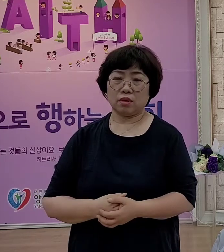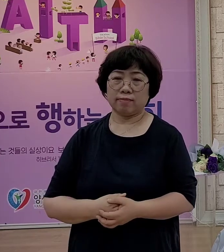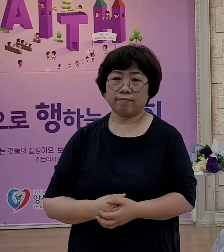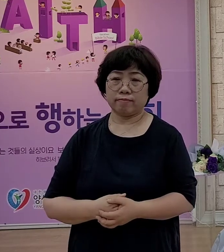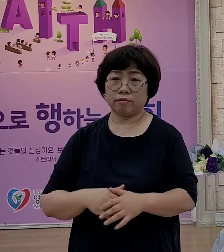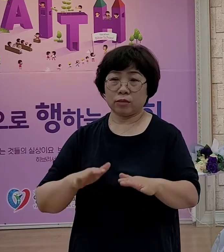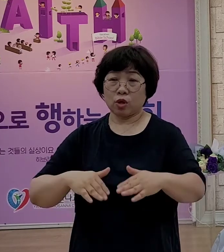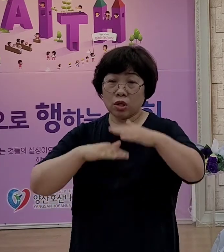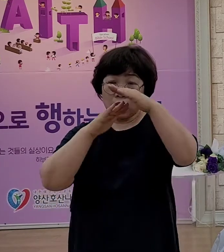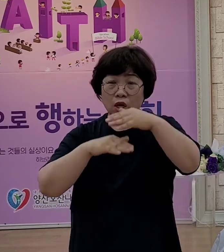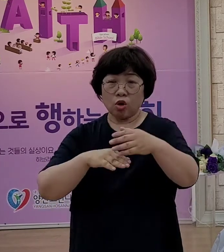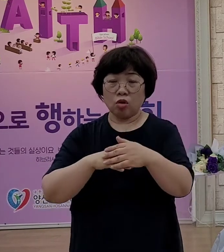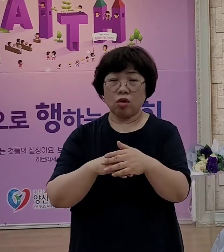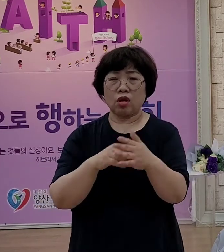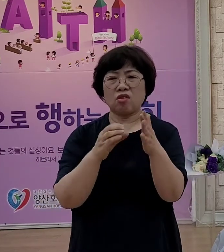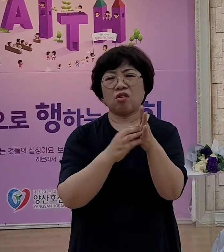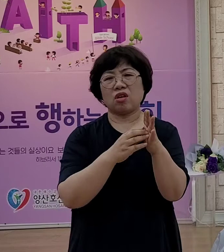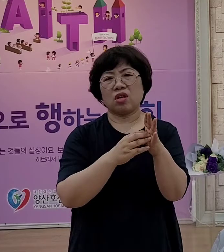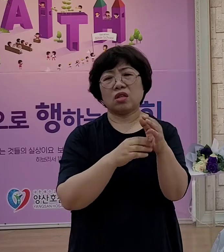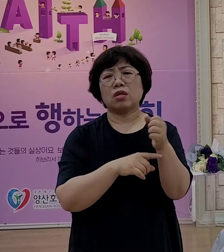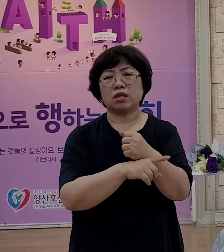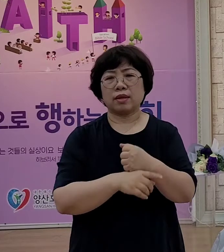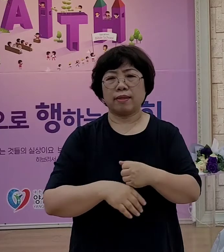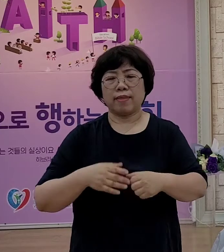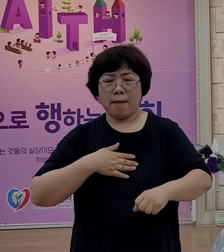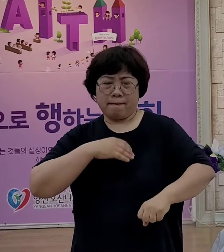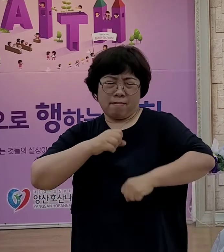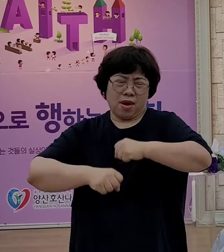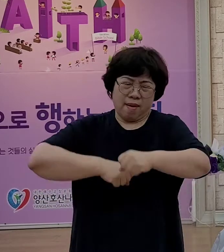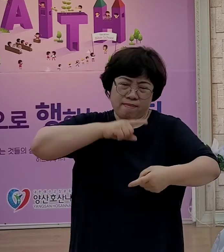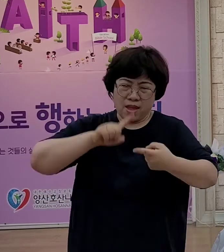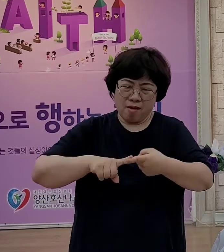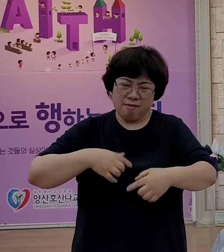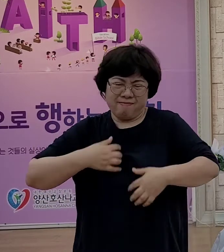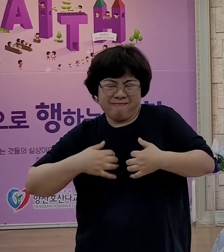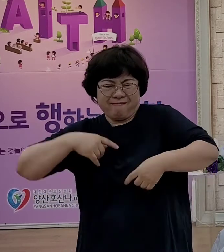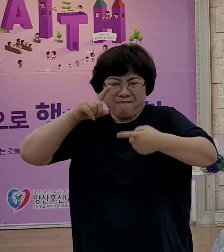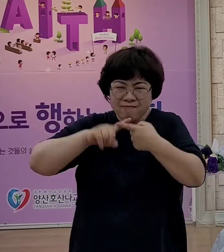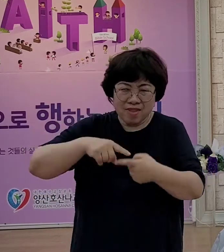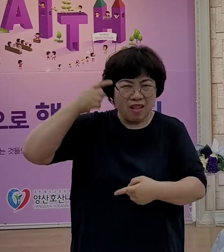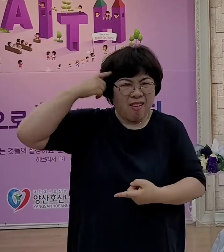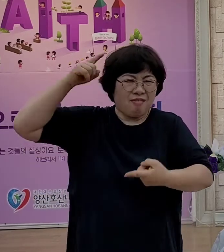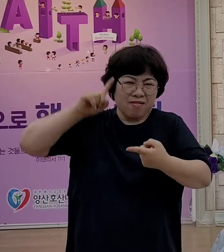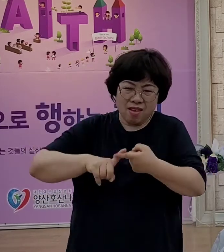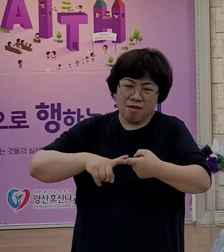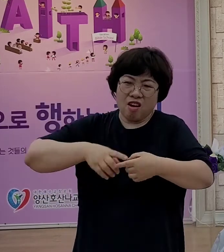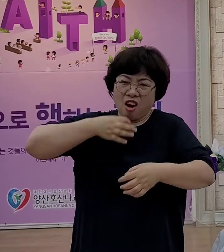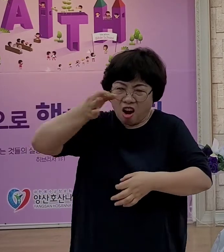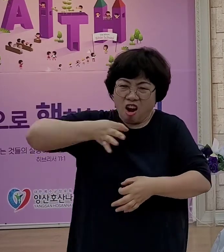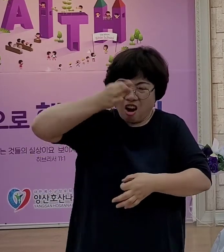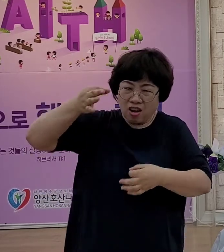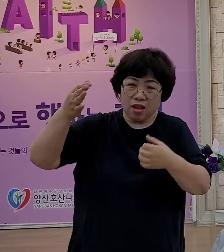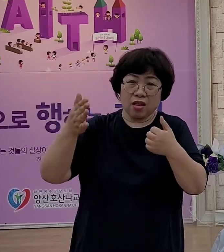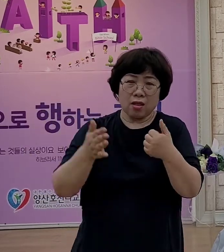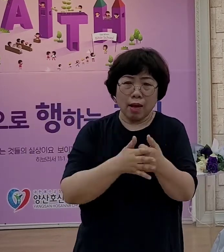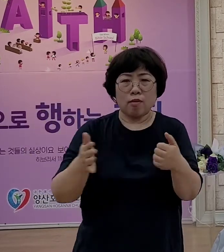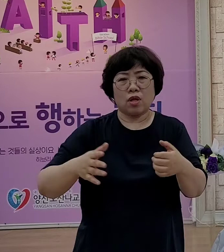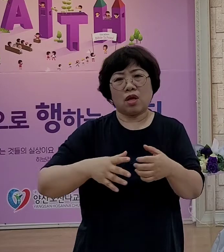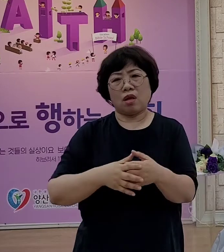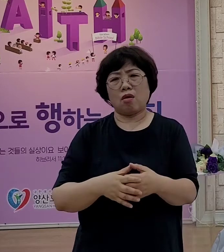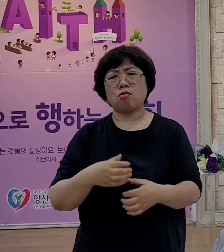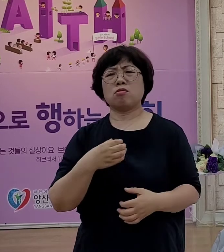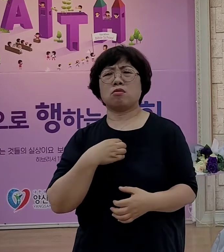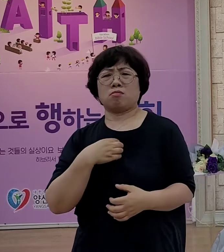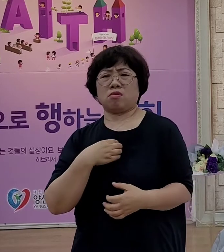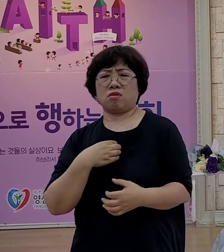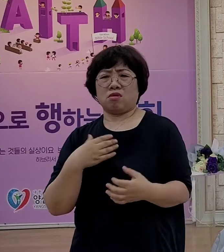오늘 본문이 가르쳐주는 진리. 내 기분대로, 내 생각대로 말을 내뱉기 때문에 얼마나